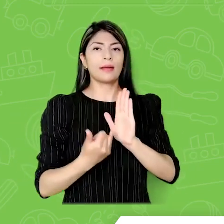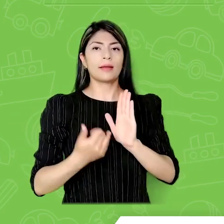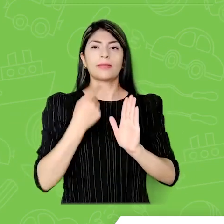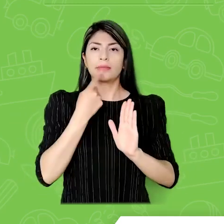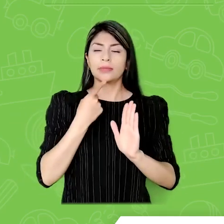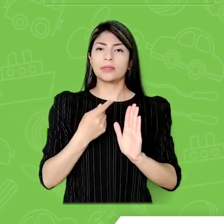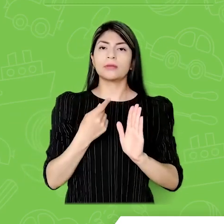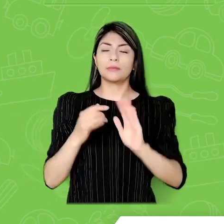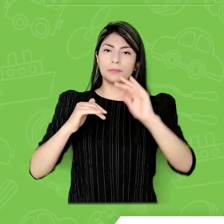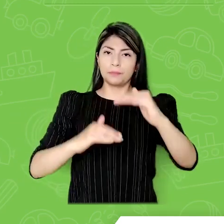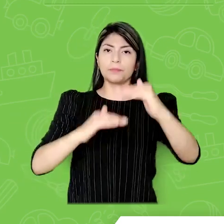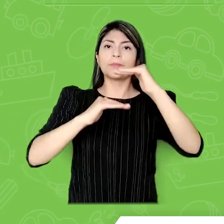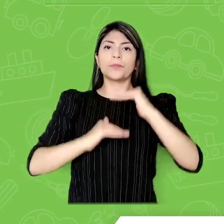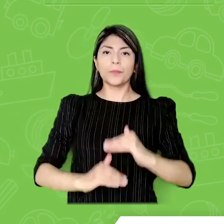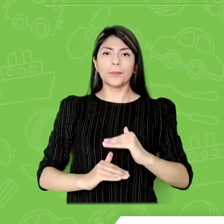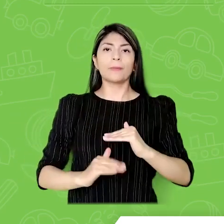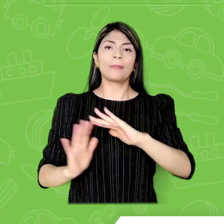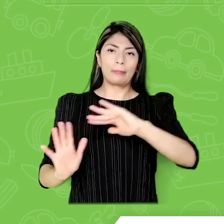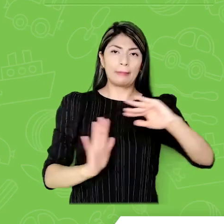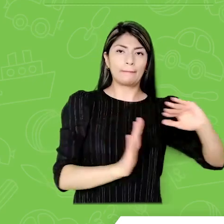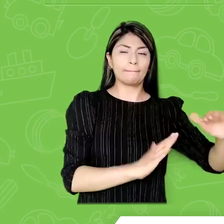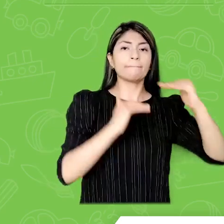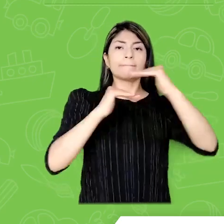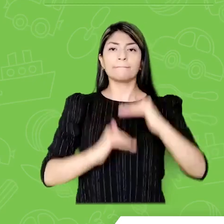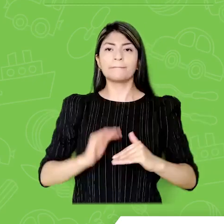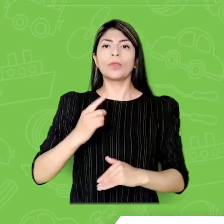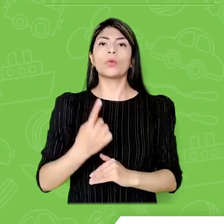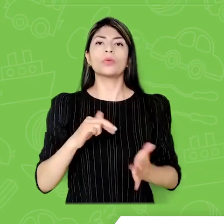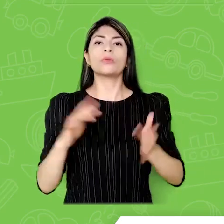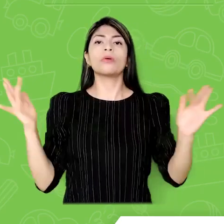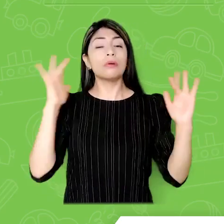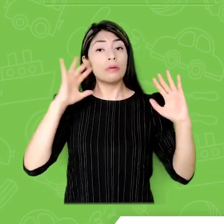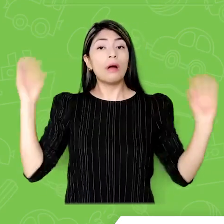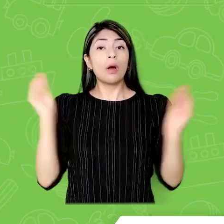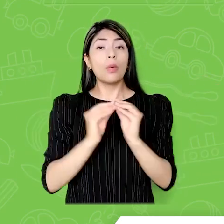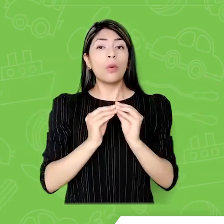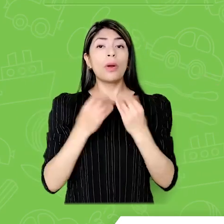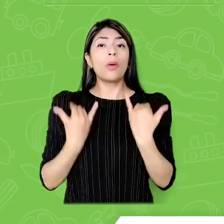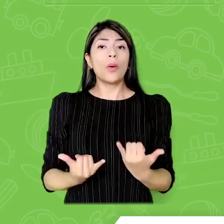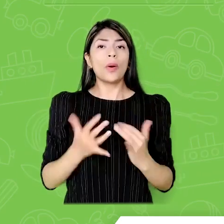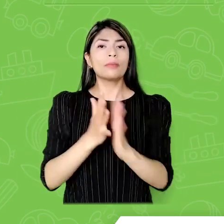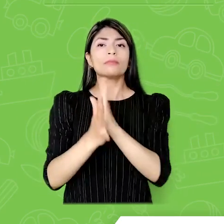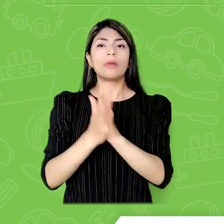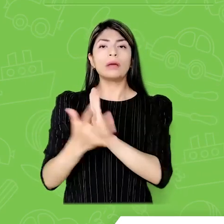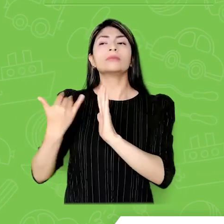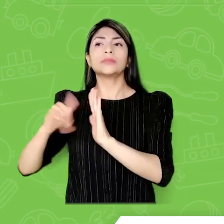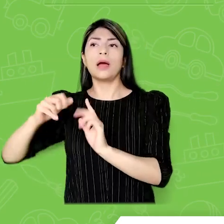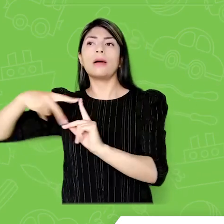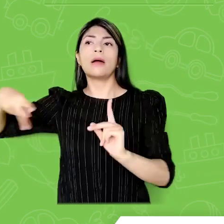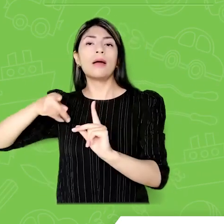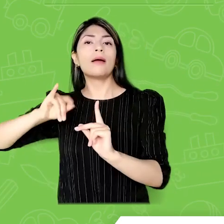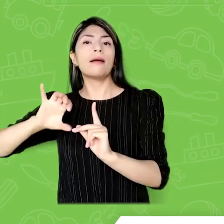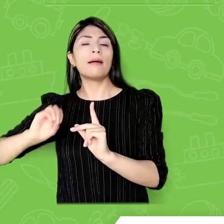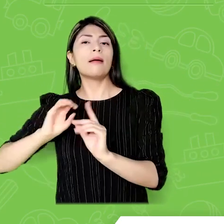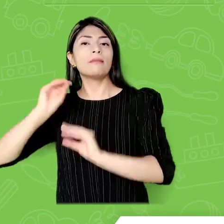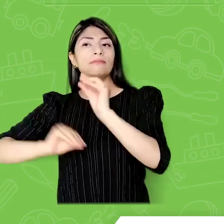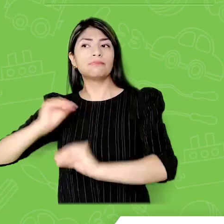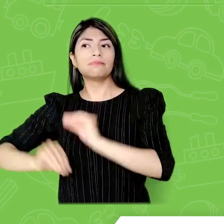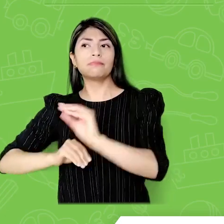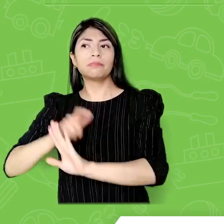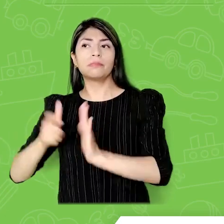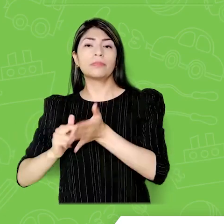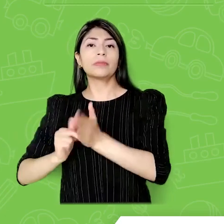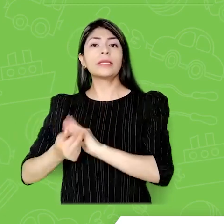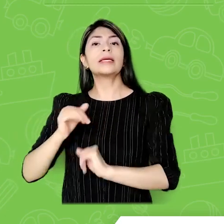fue registrada en SIMO, y certificada por el ICBF y es de su responsabilidad exclusiva, así como el MEFCL que